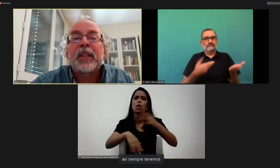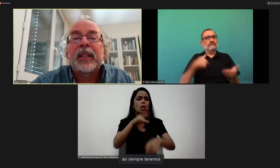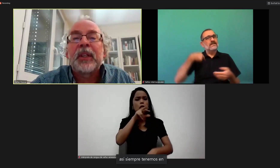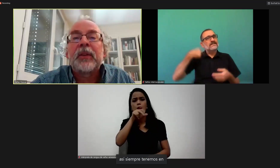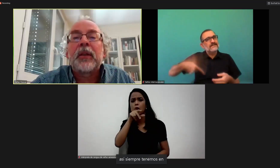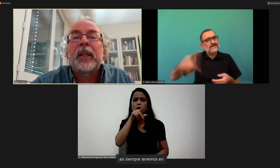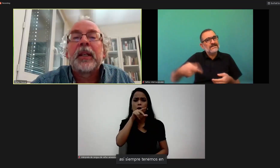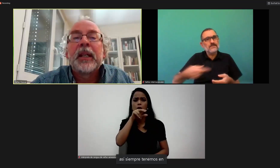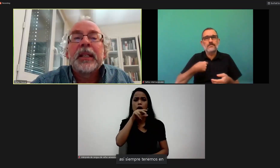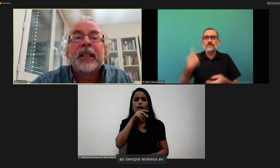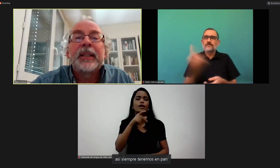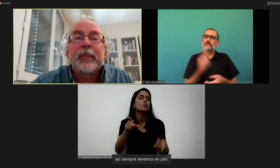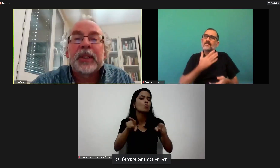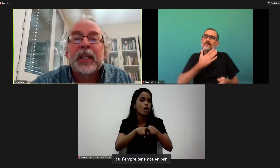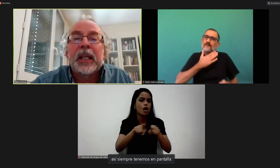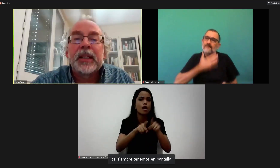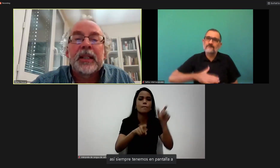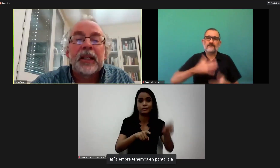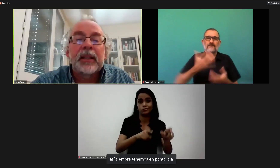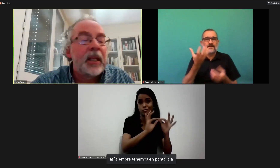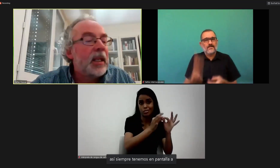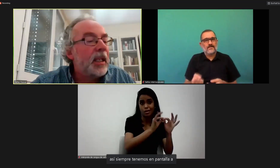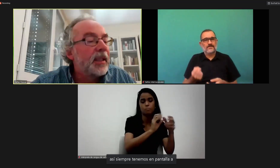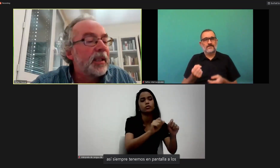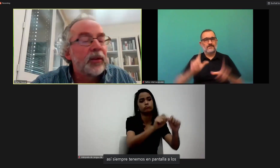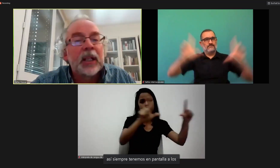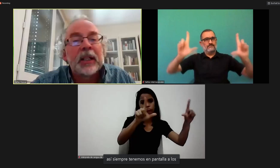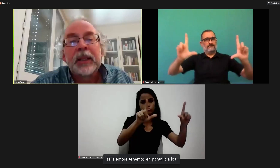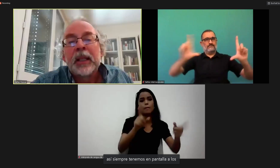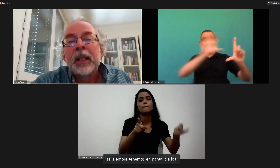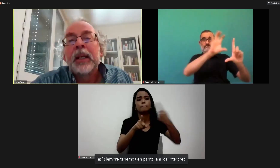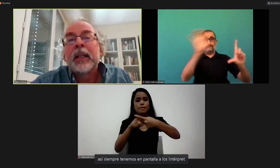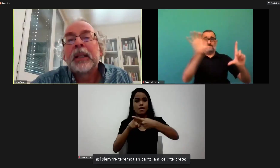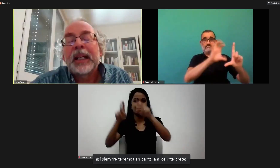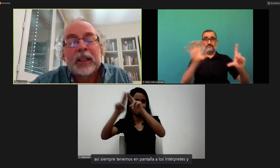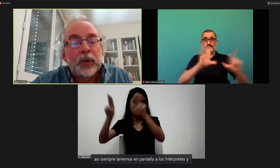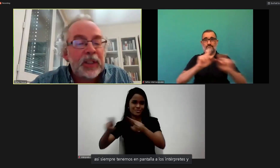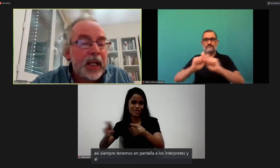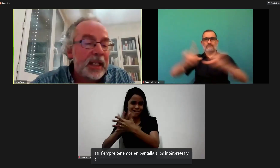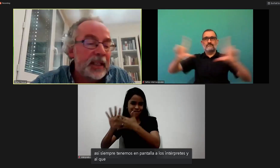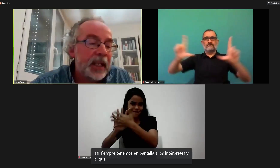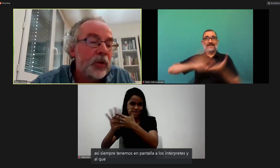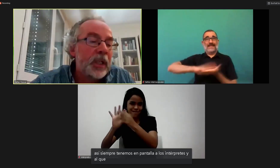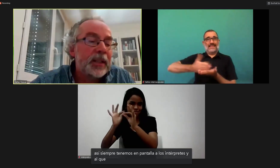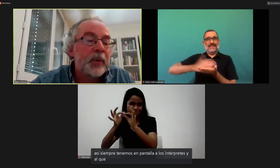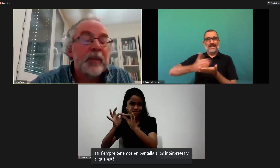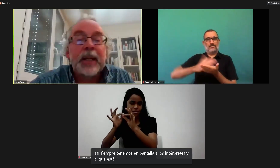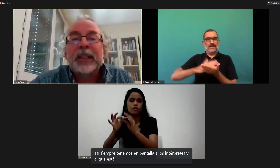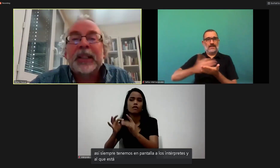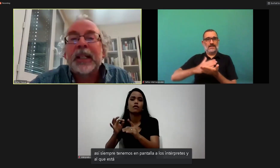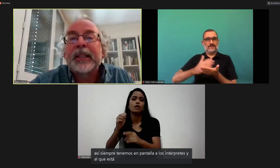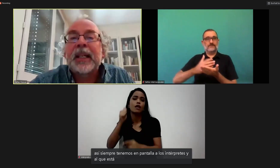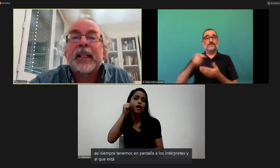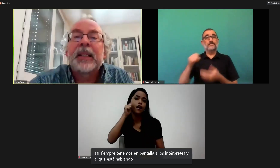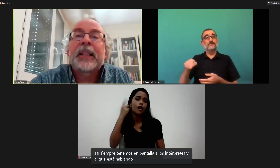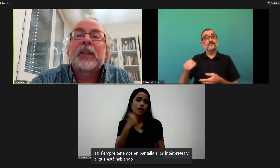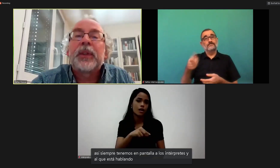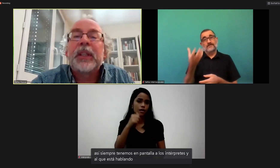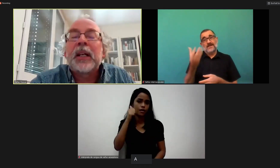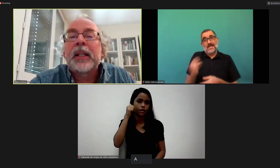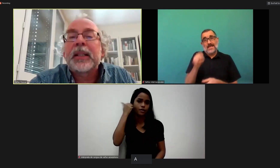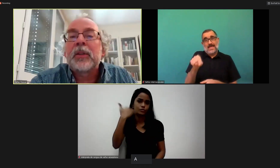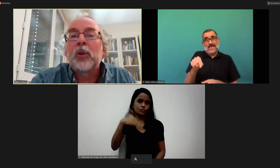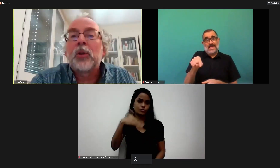intérprete en lengua de señas venezolana y intérprete en señas internacional. Ana Lucía Arellano es la primera panelista.